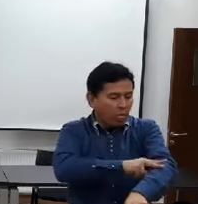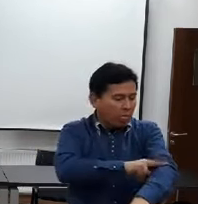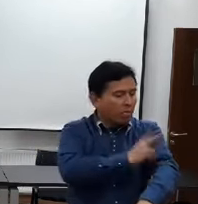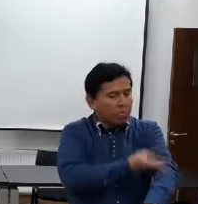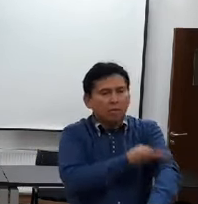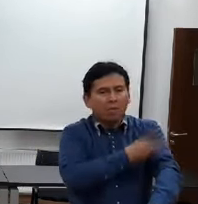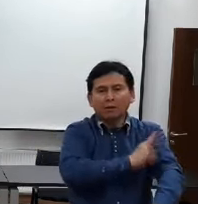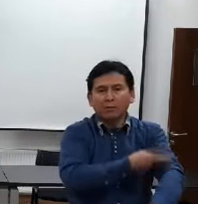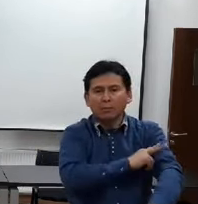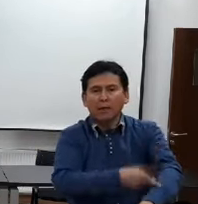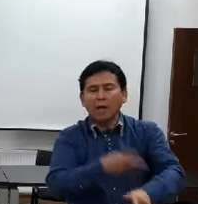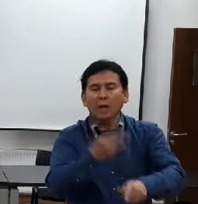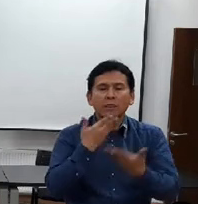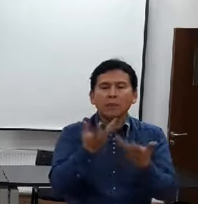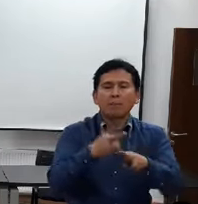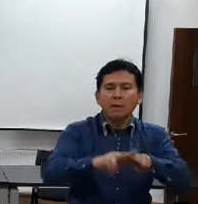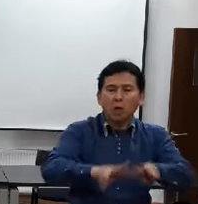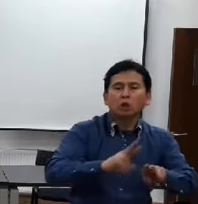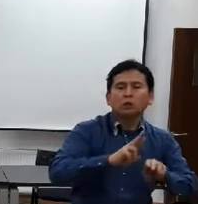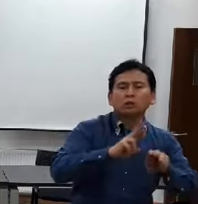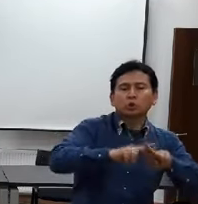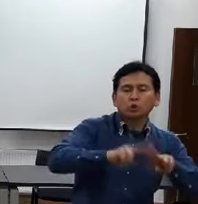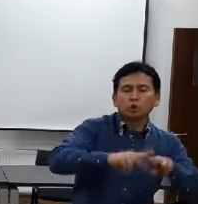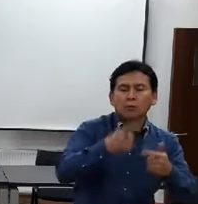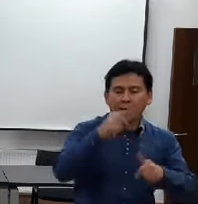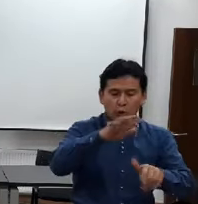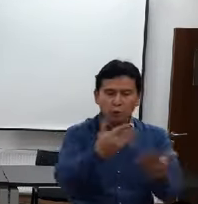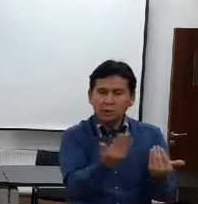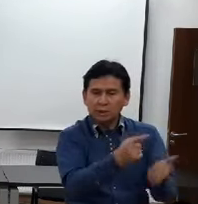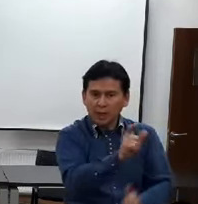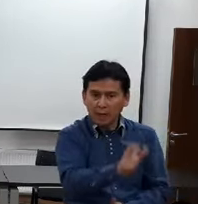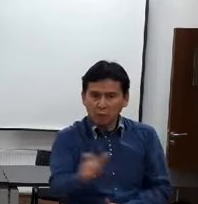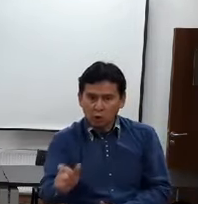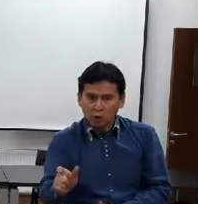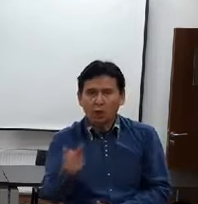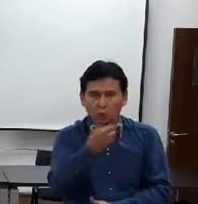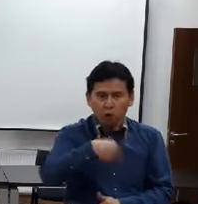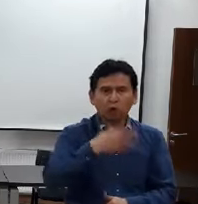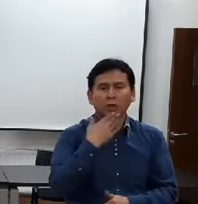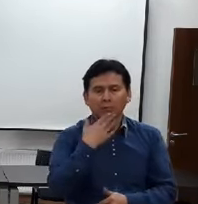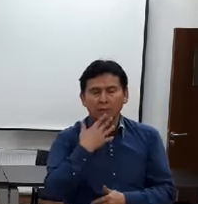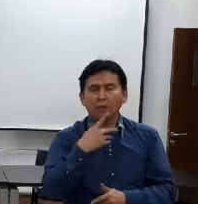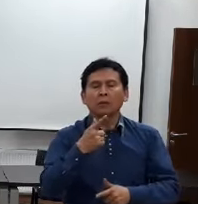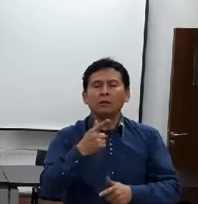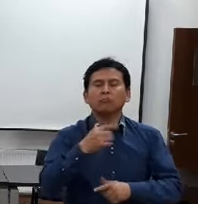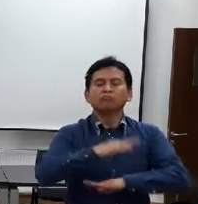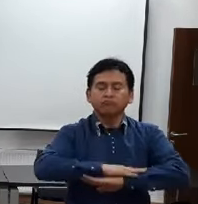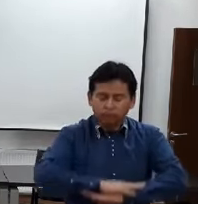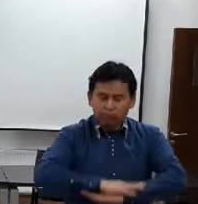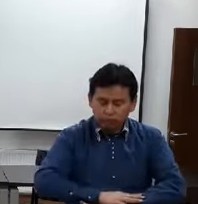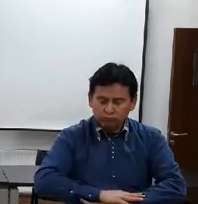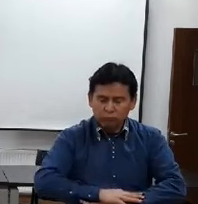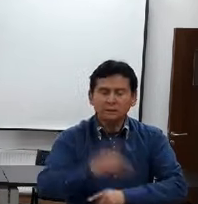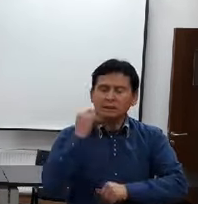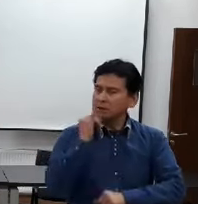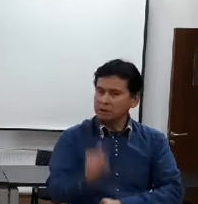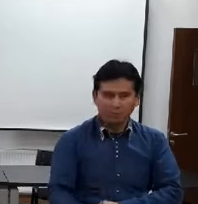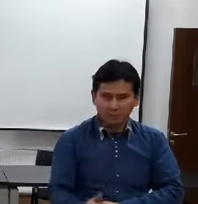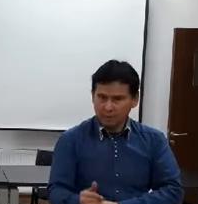para dar mejor solución y respuesta a sus requerimientos sanitarios. Nosotros también estamos dispuestos y los vamos a estar